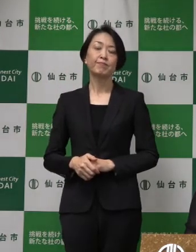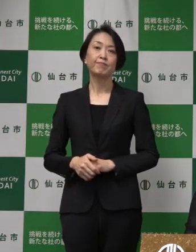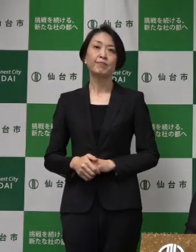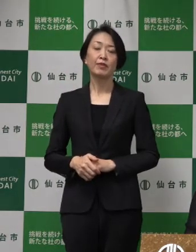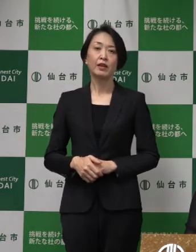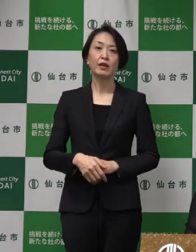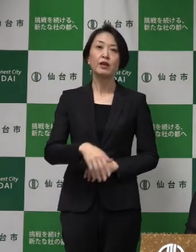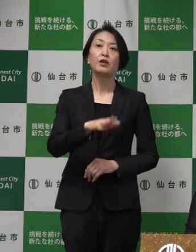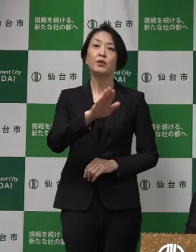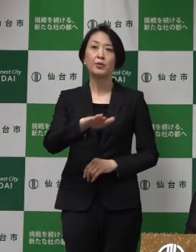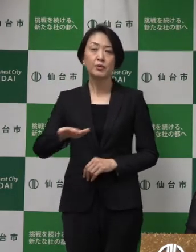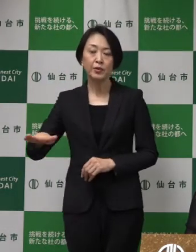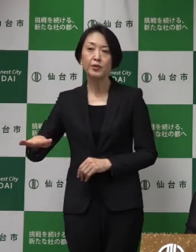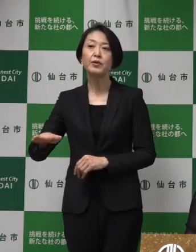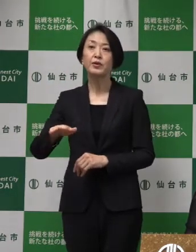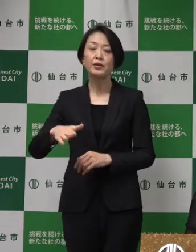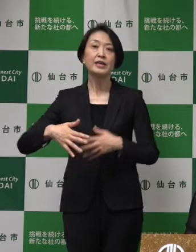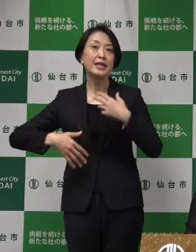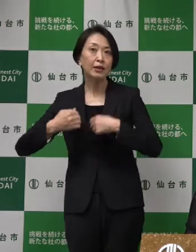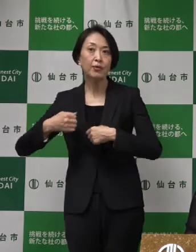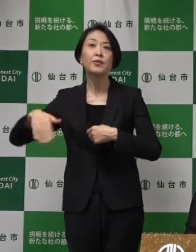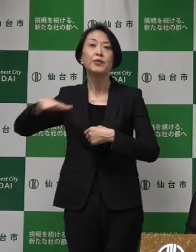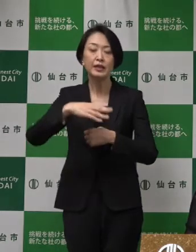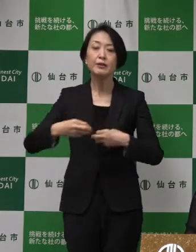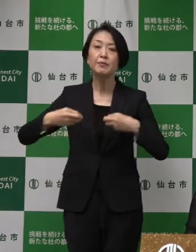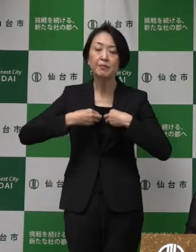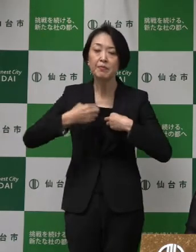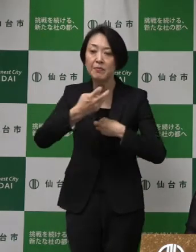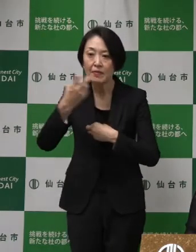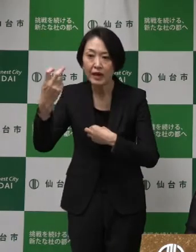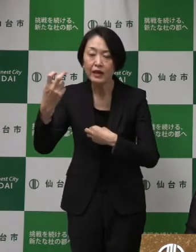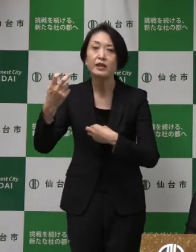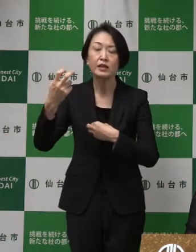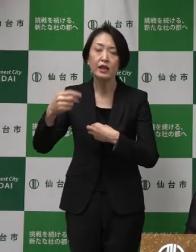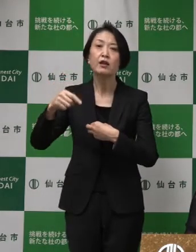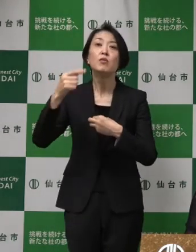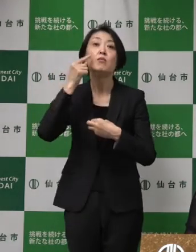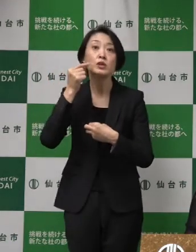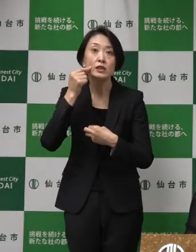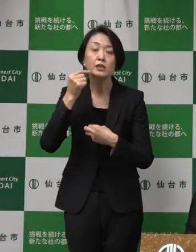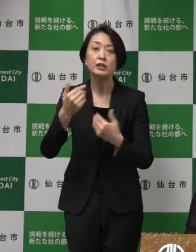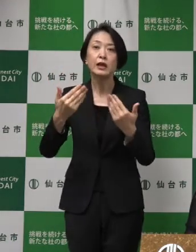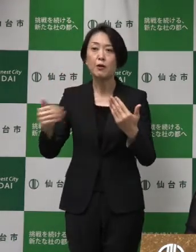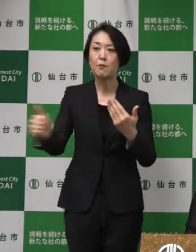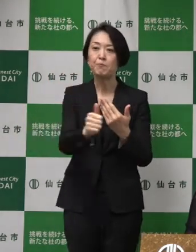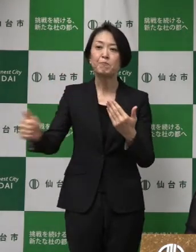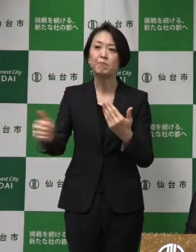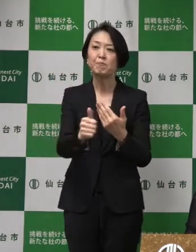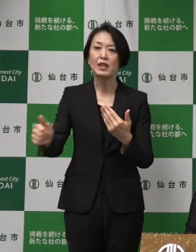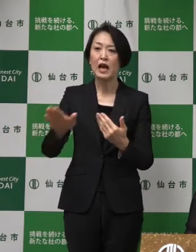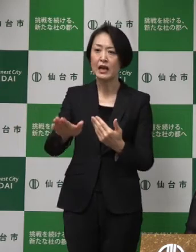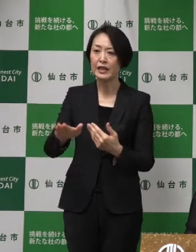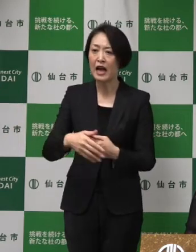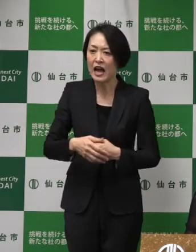に感染が見られて、感染可能期間に登校していた場合ということで、休校